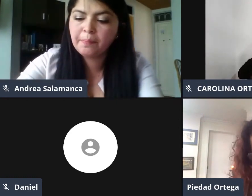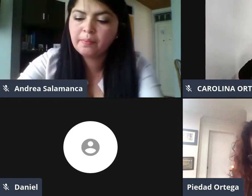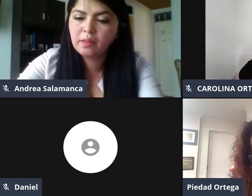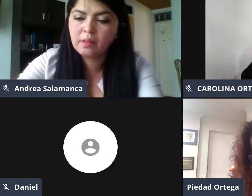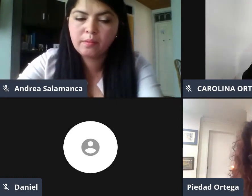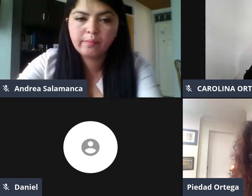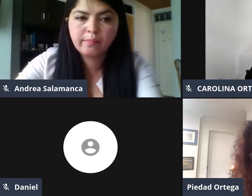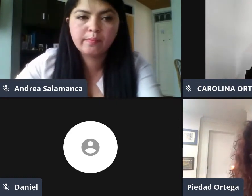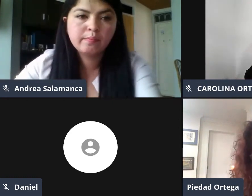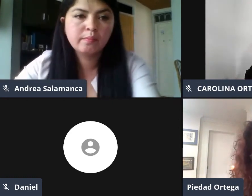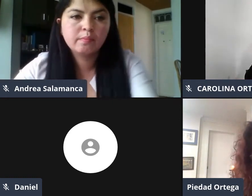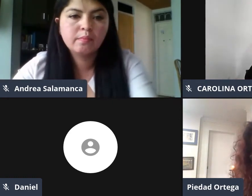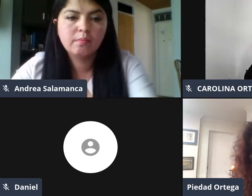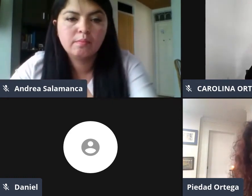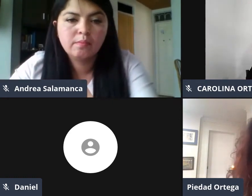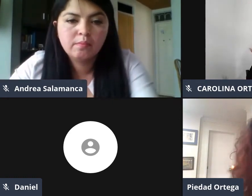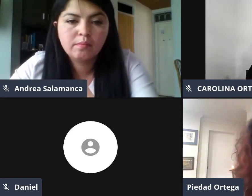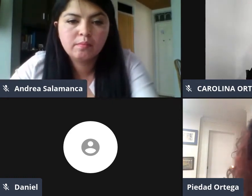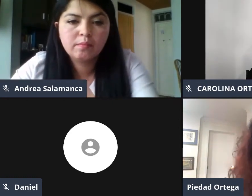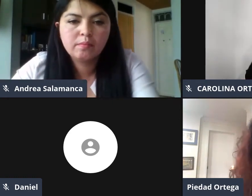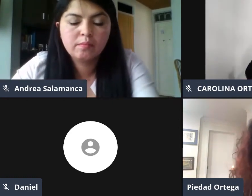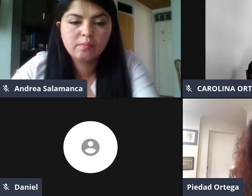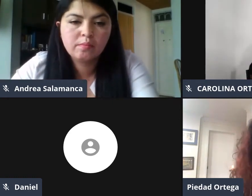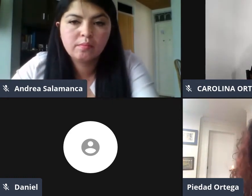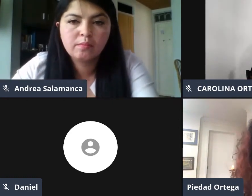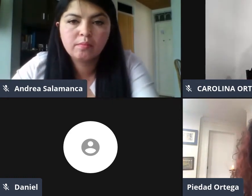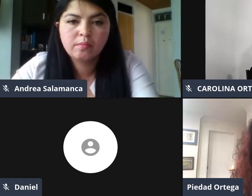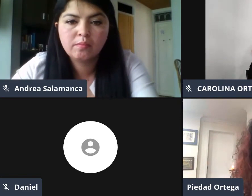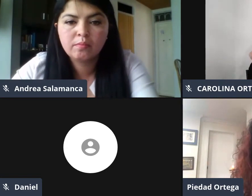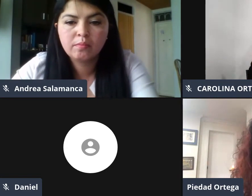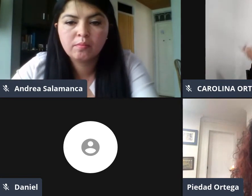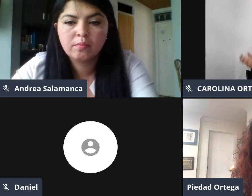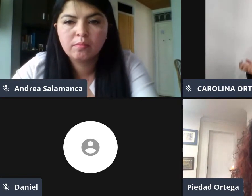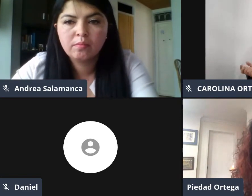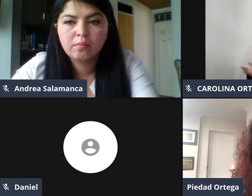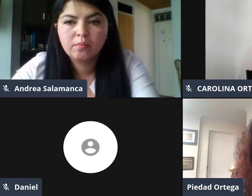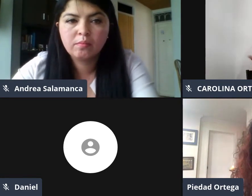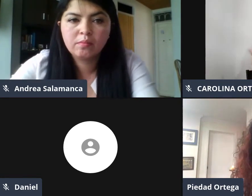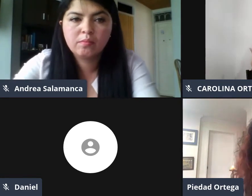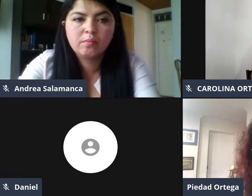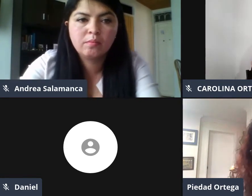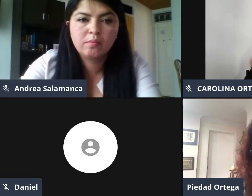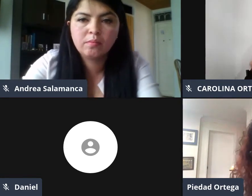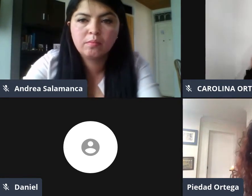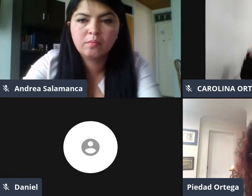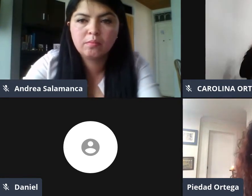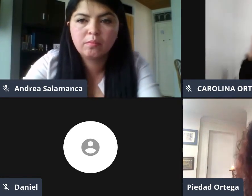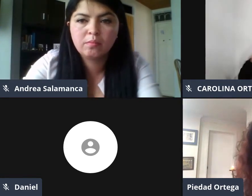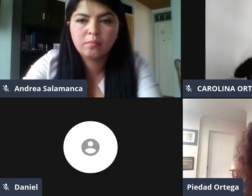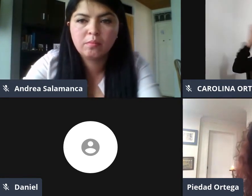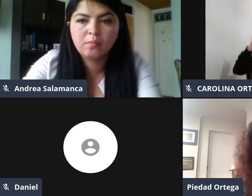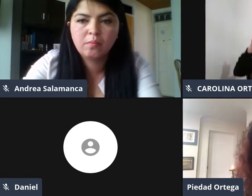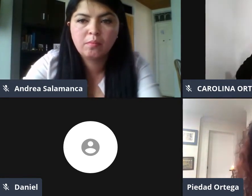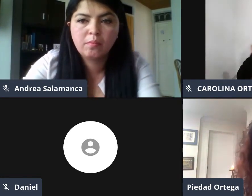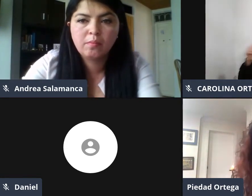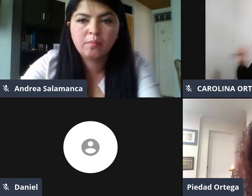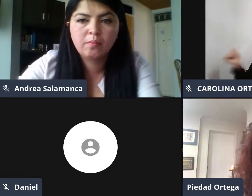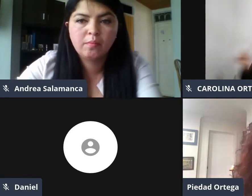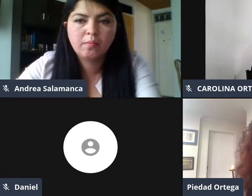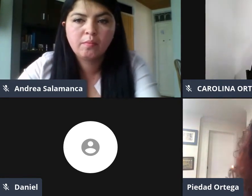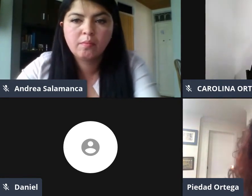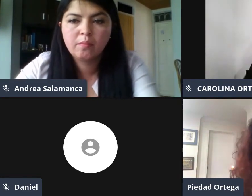profesionalización. Estuvo conmigo en dos de los espacios en los que orienté varios